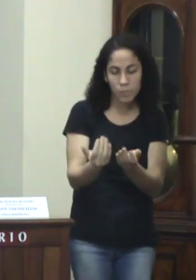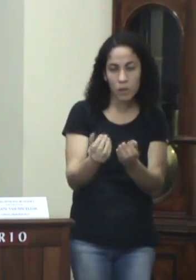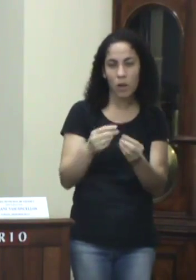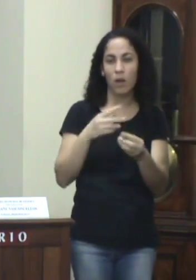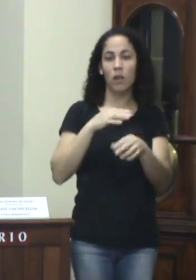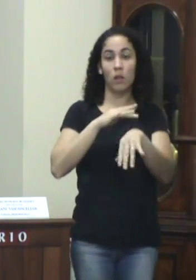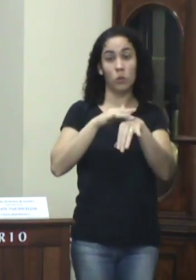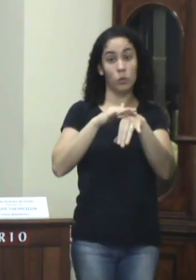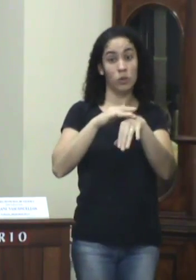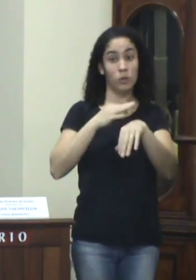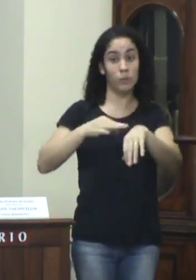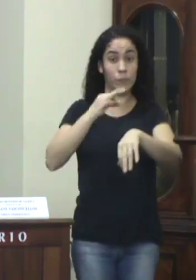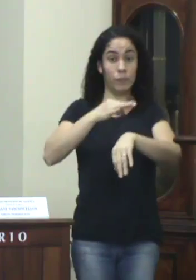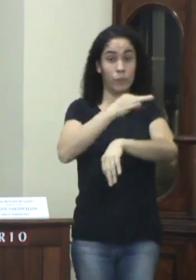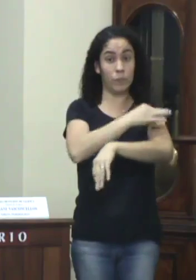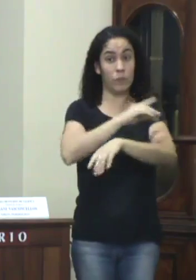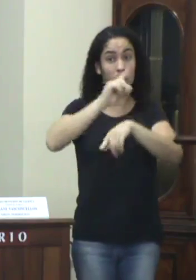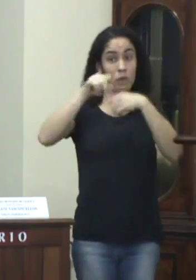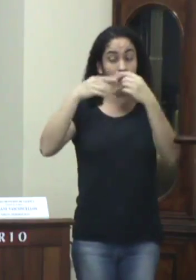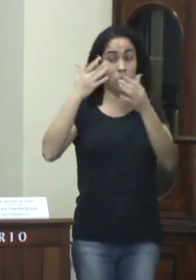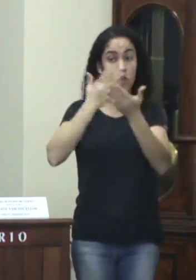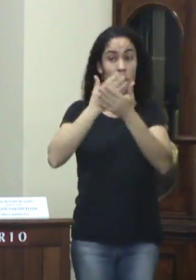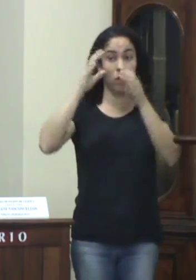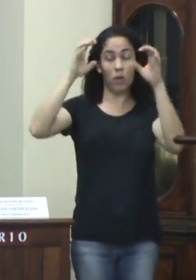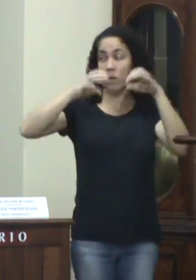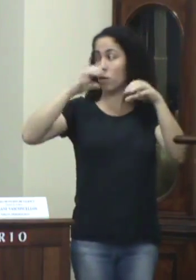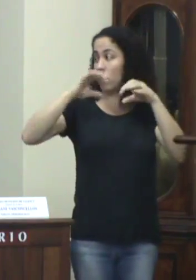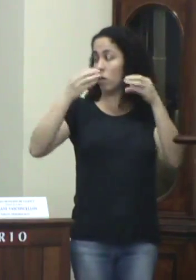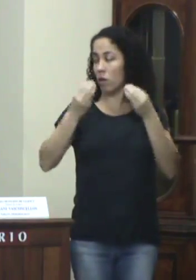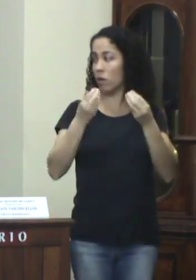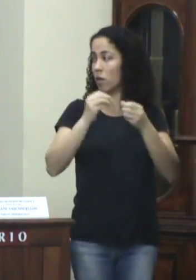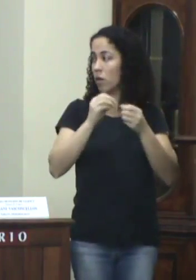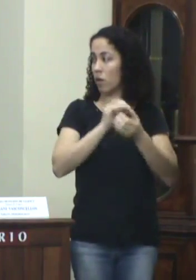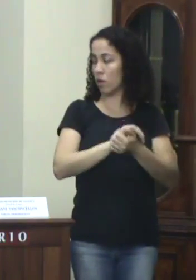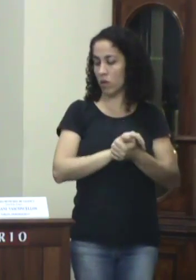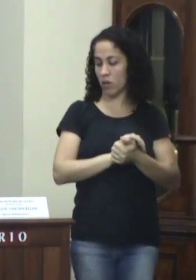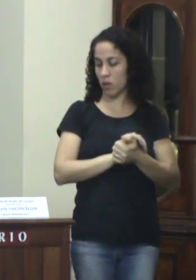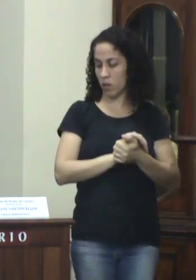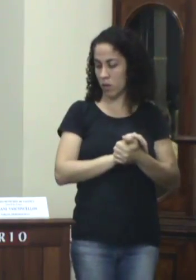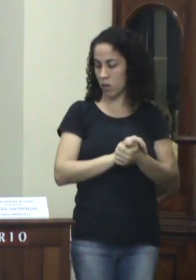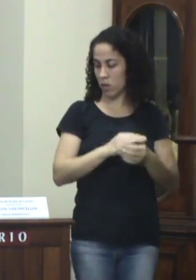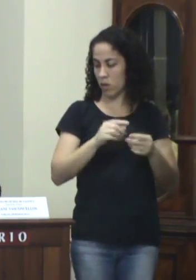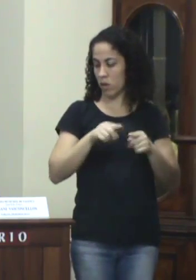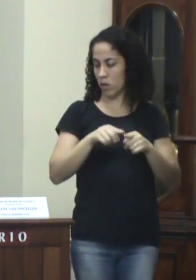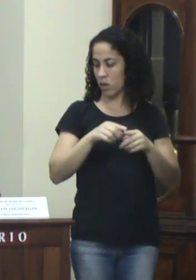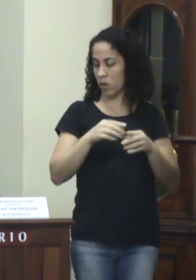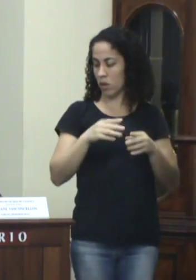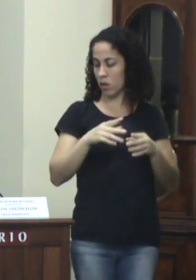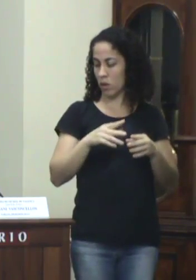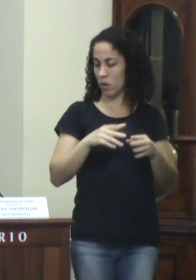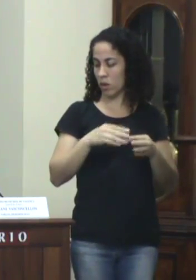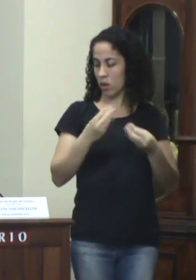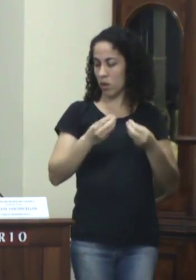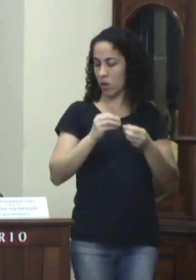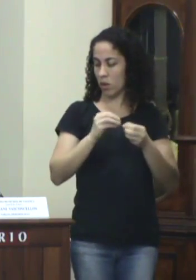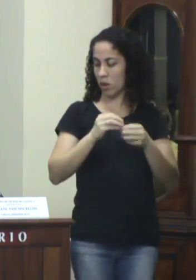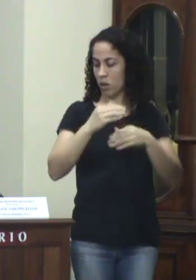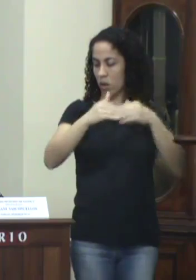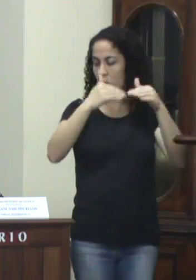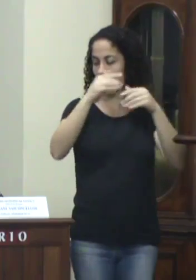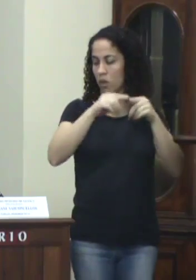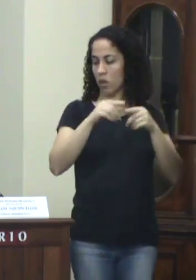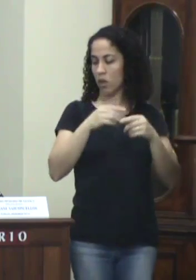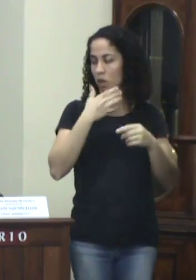chacariz após o início do período das chuvas. Diante do exposto, eu sinto que a equipe do PMCD realize os procedimentos